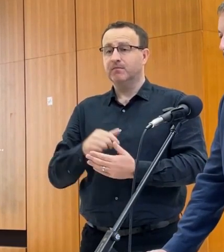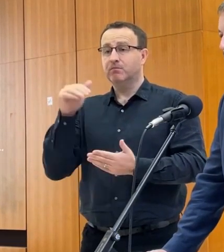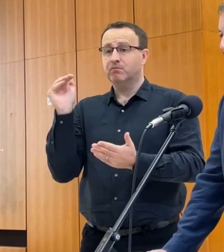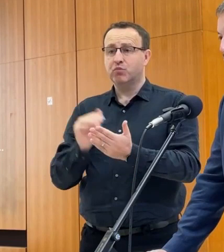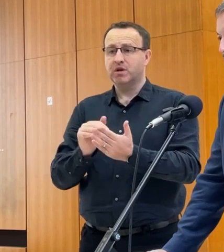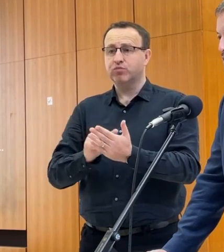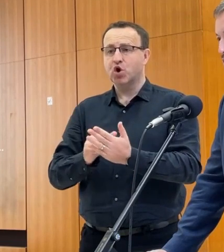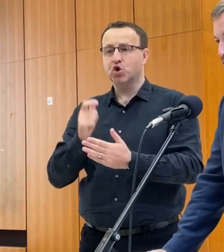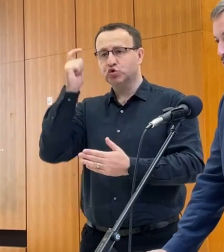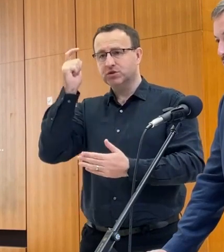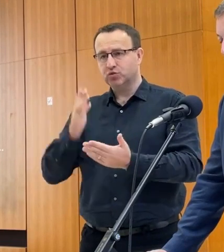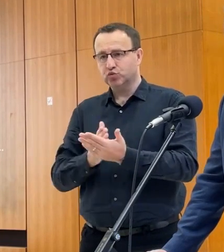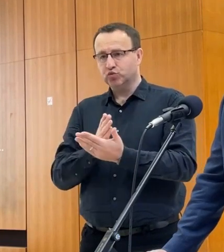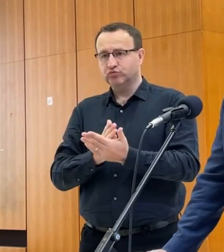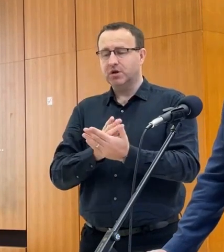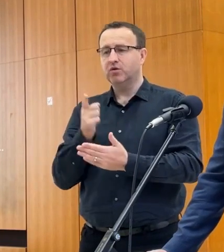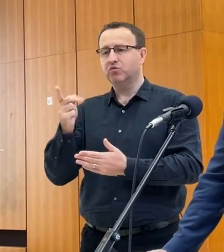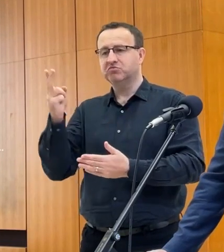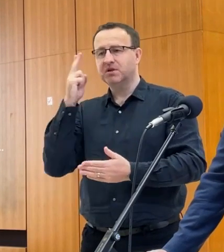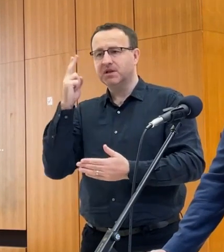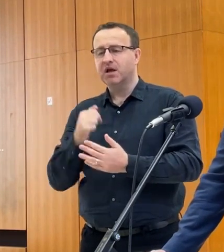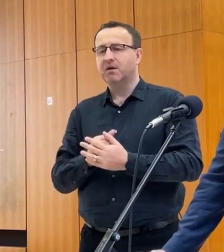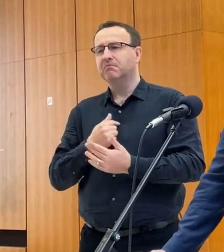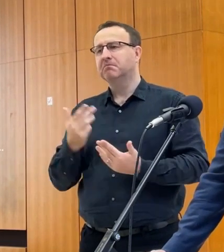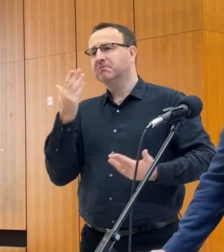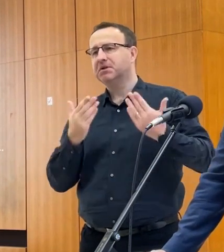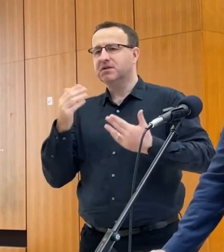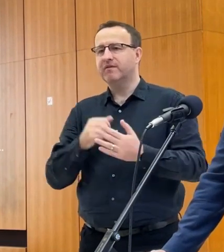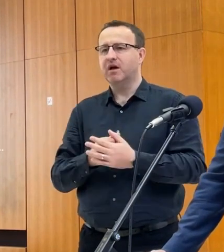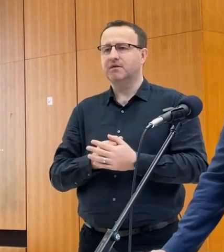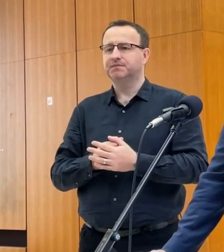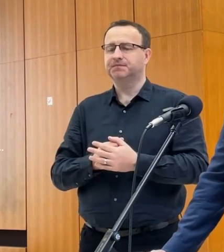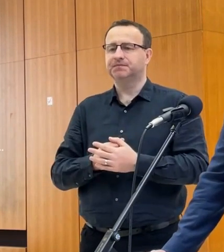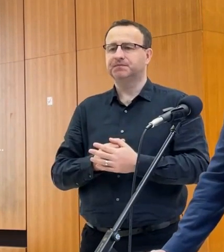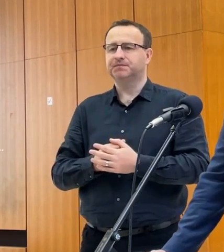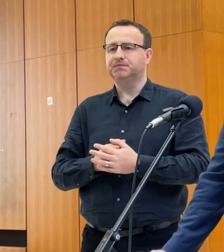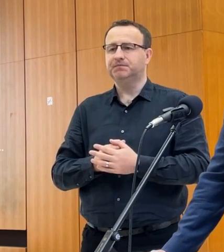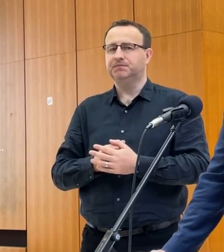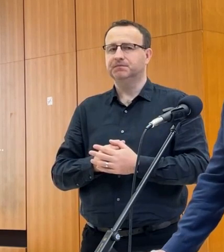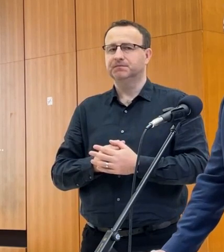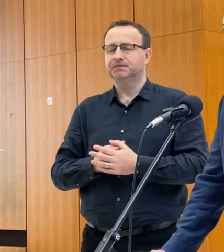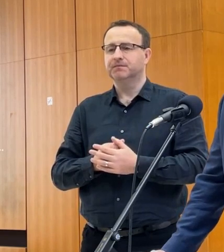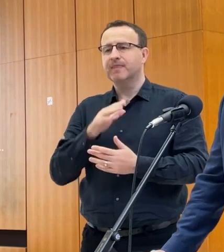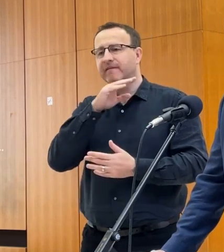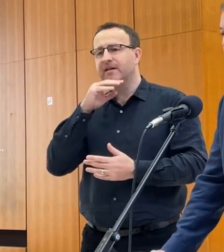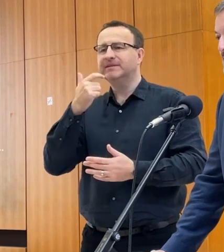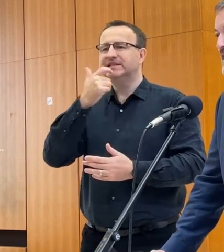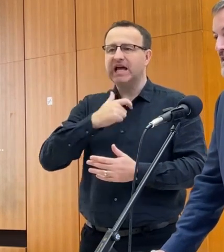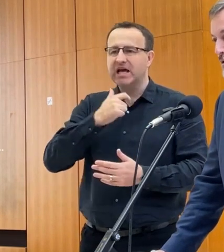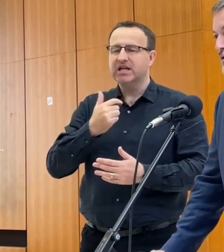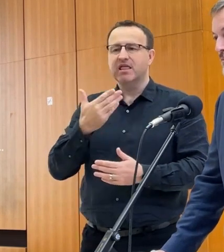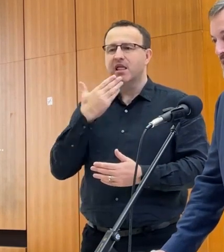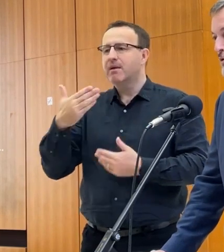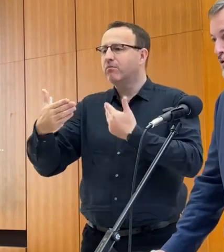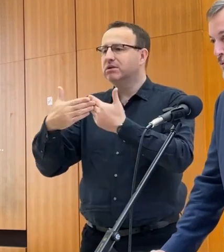potrebuje sociálnu službu, to znamená, predstavme si to, že buď je príliš starý a nemá